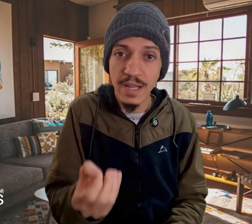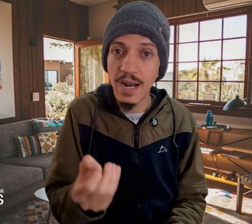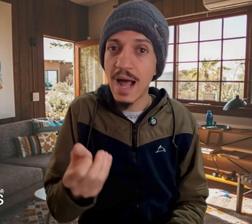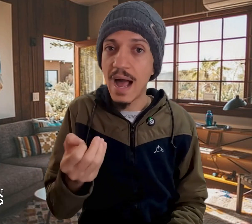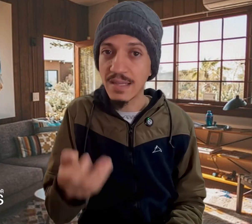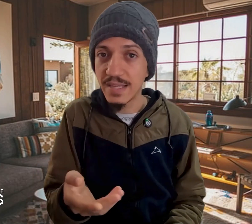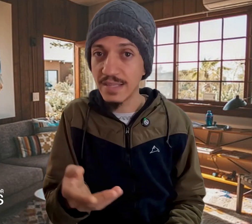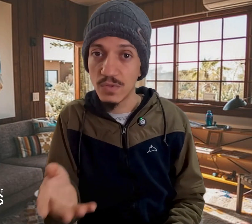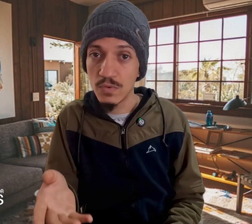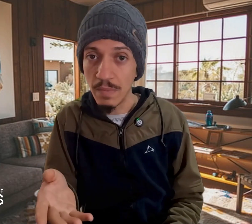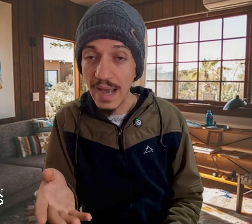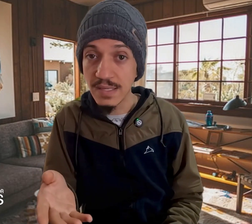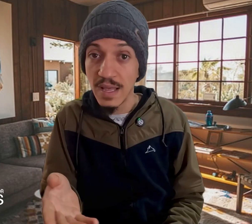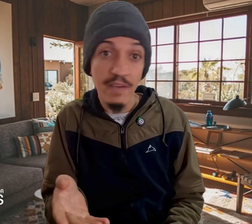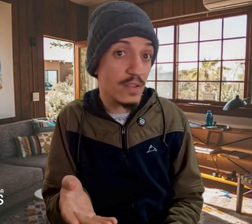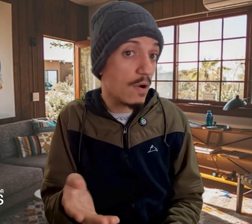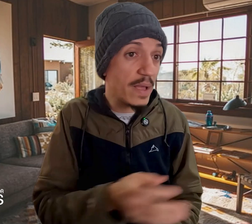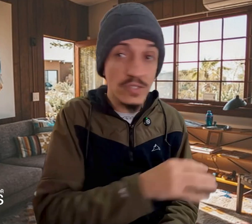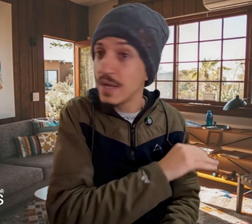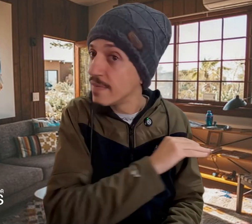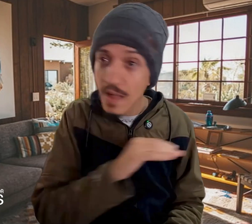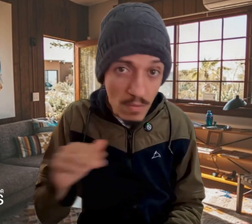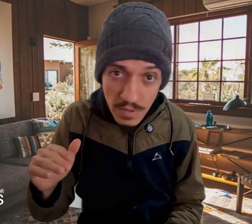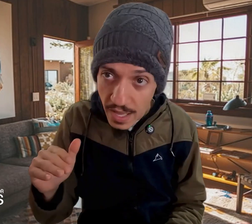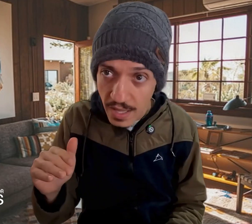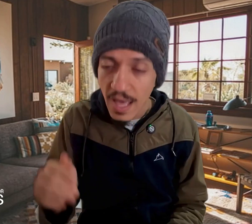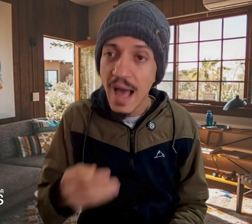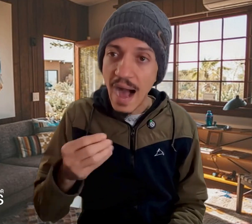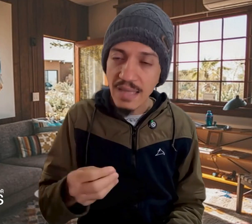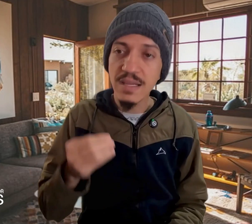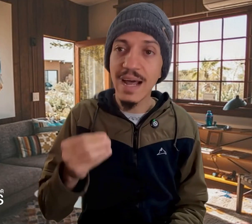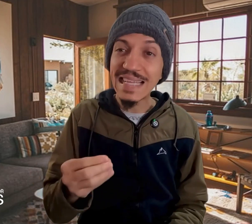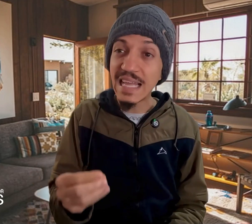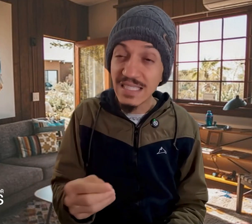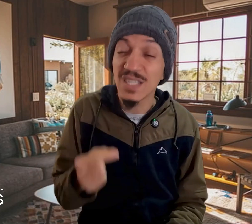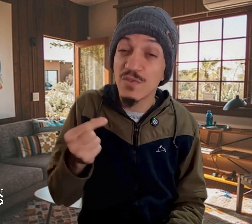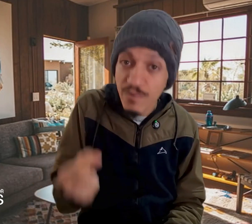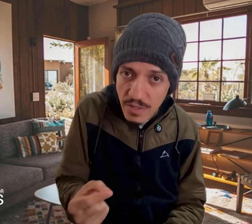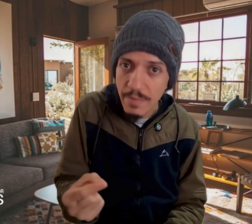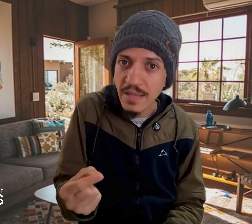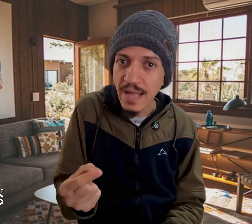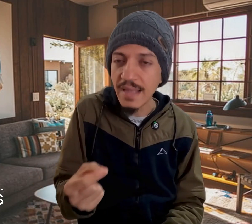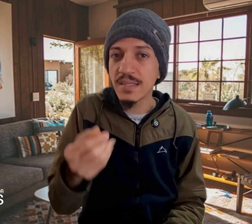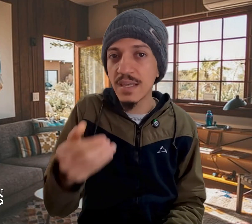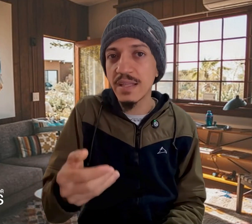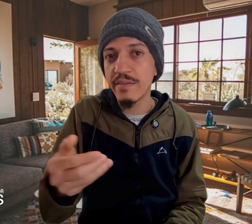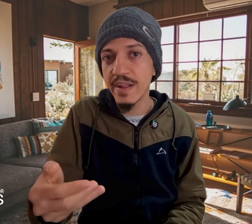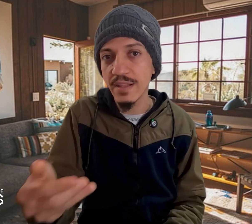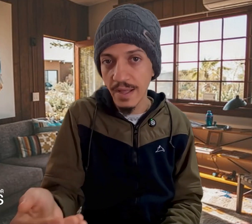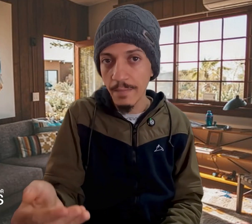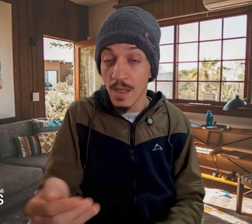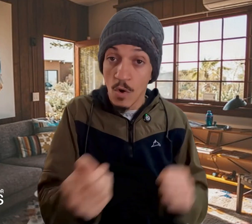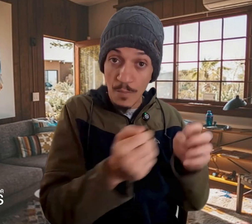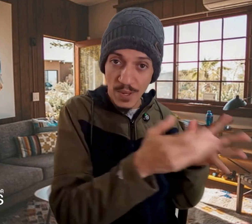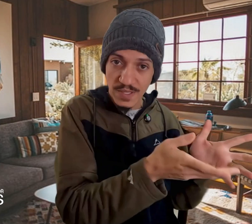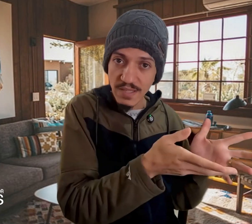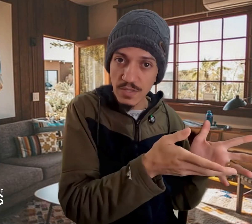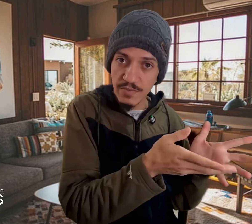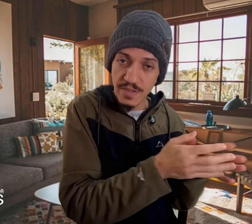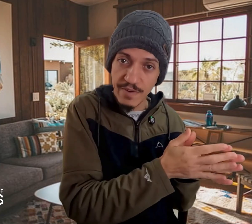lá, acessa e tudo mais, eventualmente não tem as características fundamentais que deveria ter. O processo de você fazer